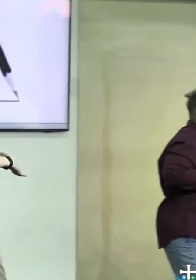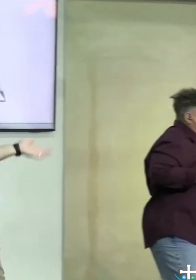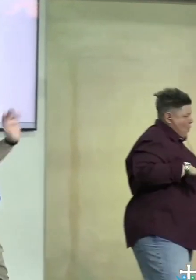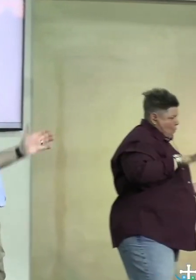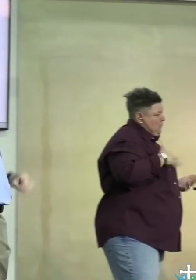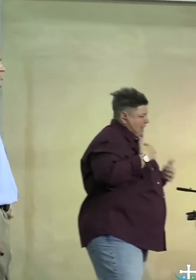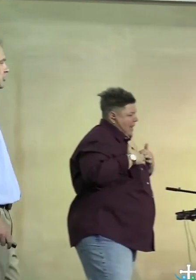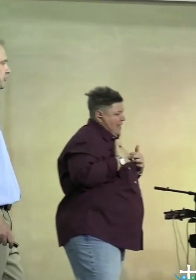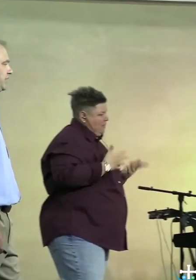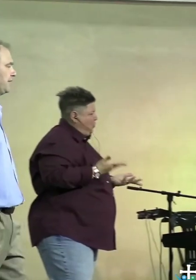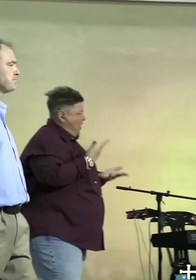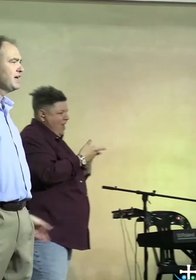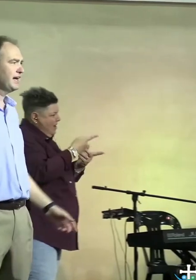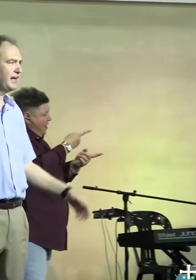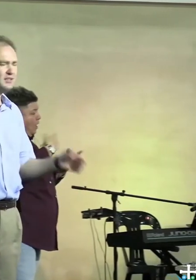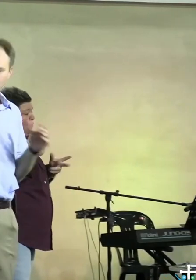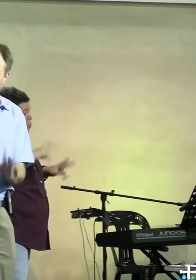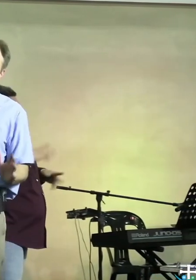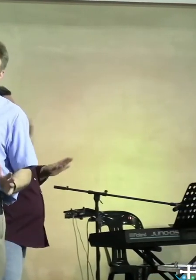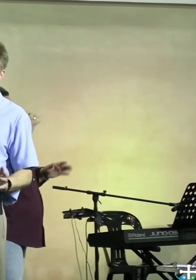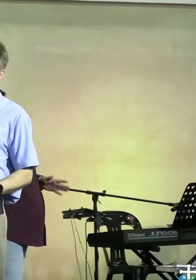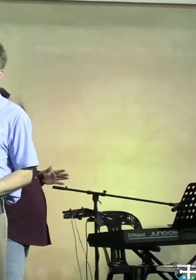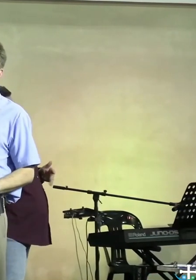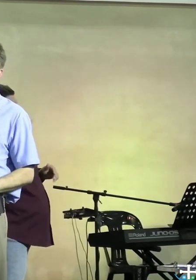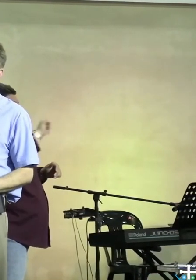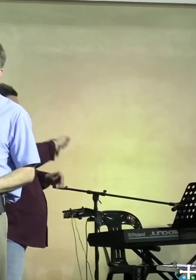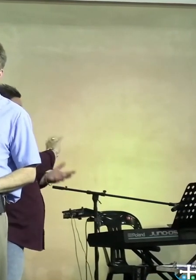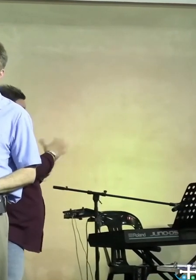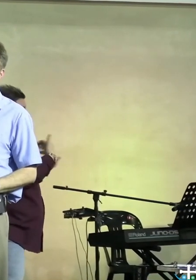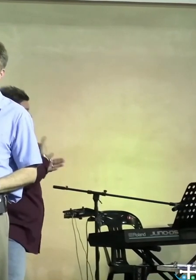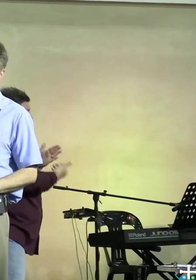is, jou lyntjie getrek, jy kan niks daan doen nie. En daarom,